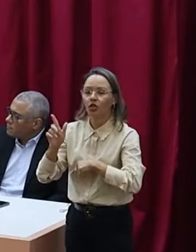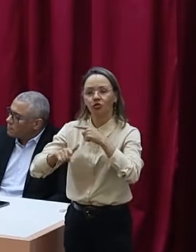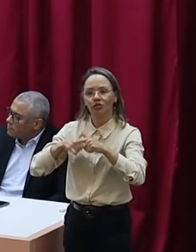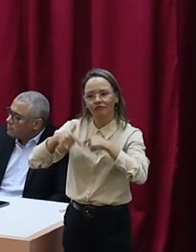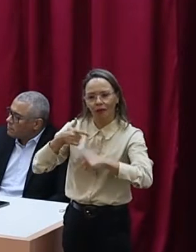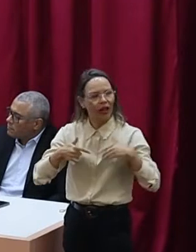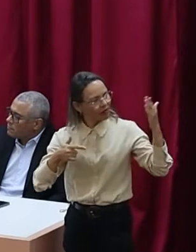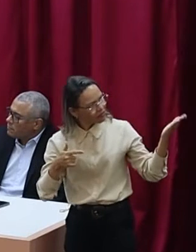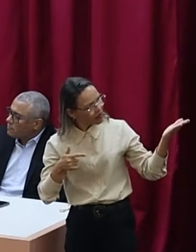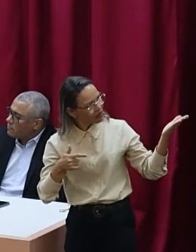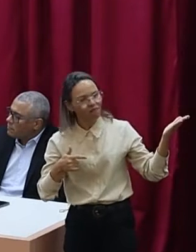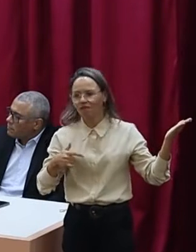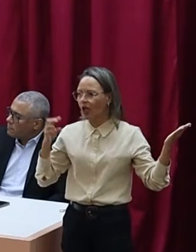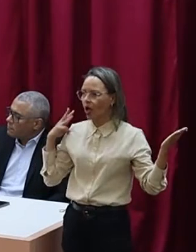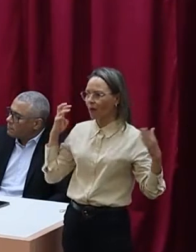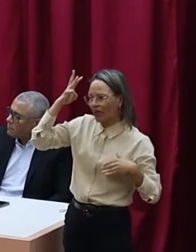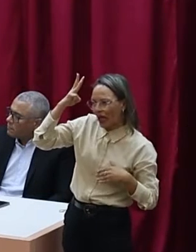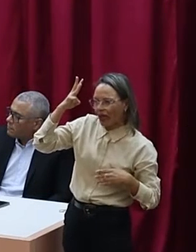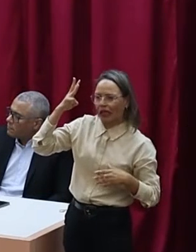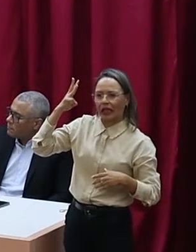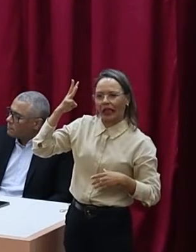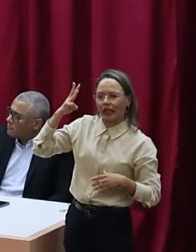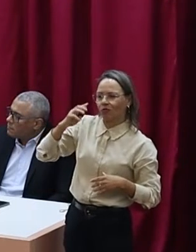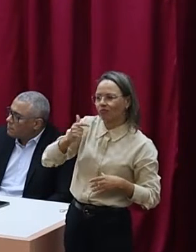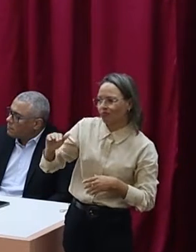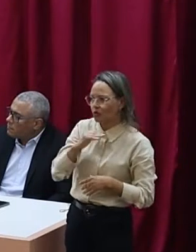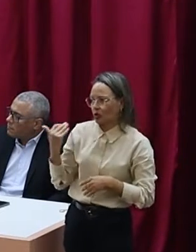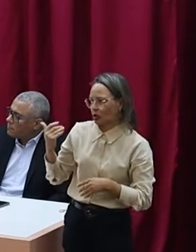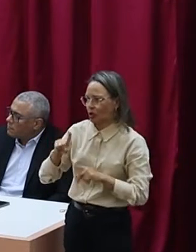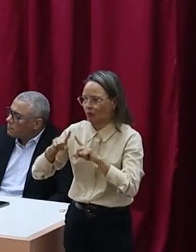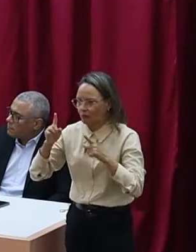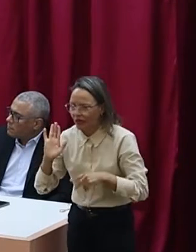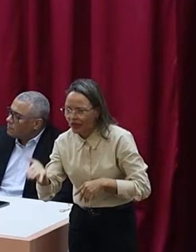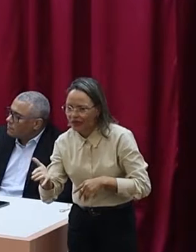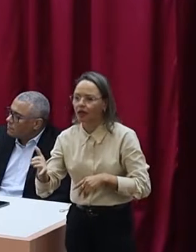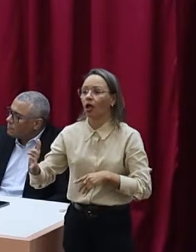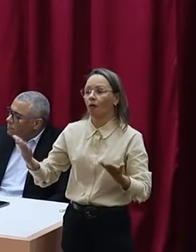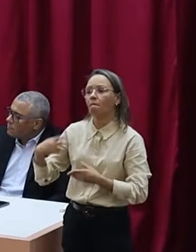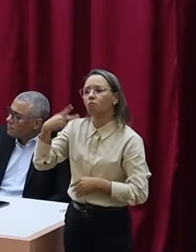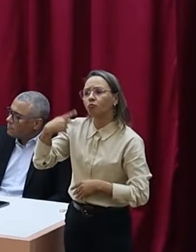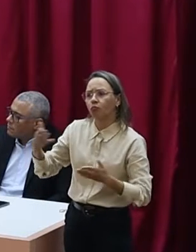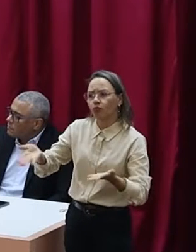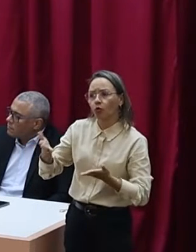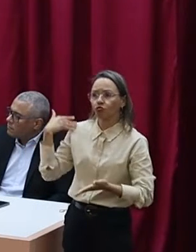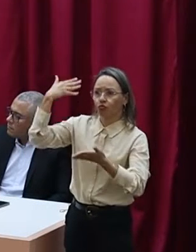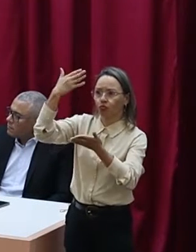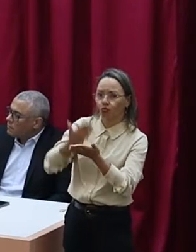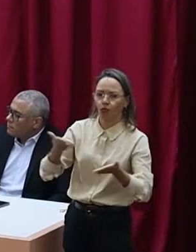como uma presença ausente, aí, pensando nos termos da Ana Doimert, né, na política brasileira hoje.